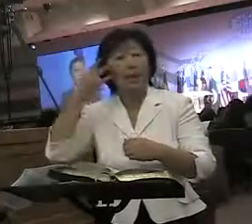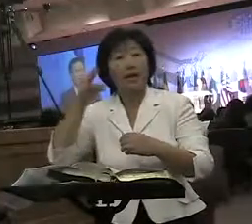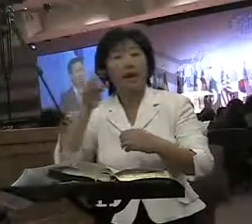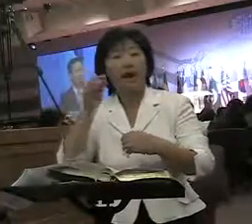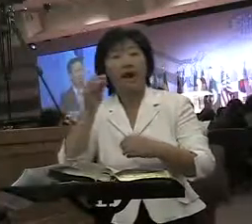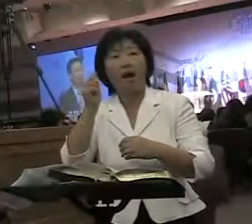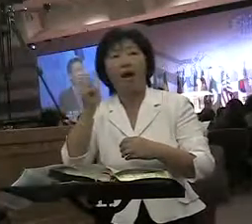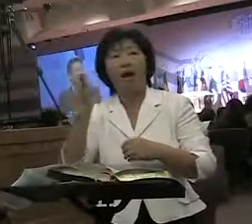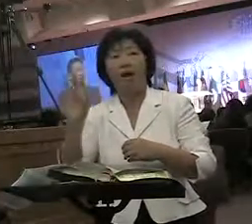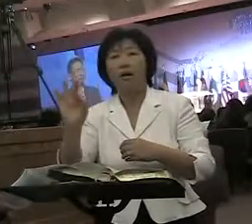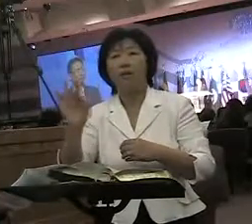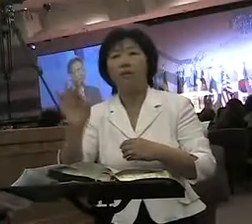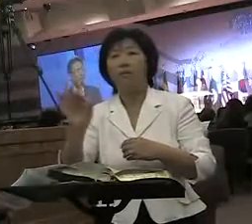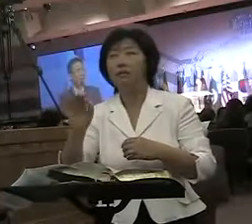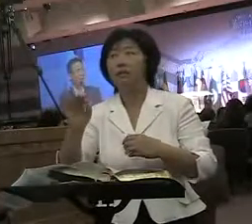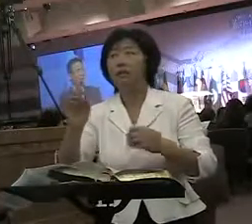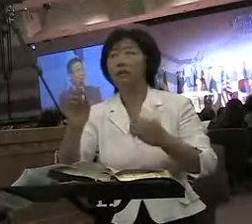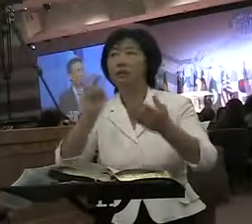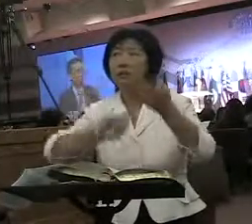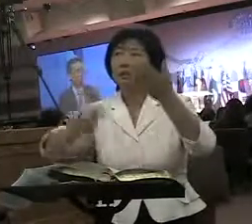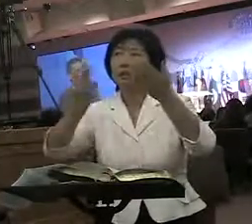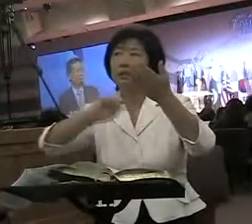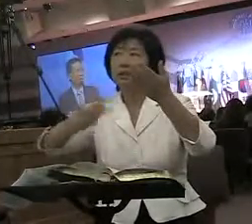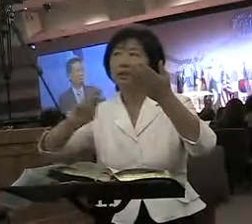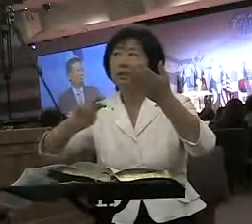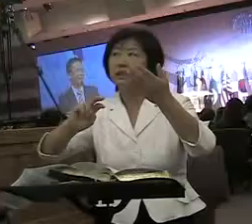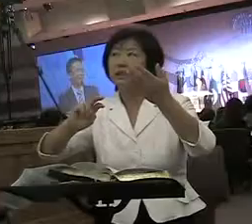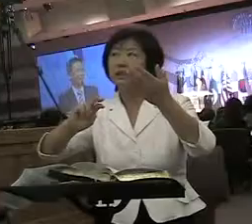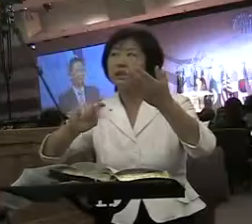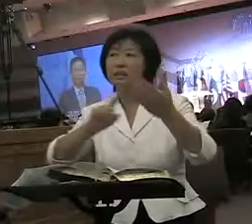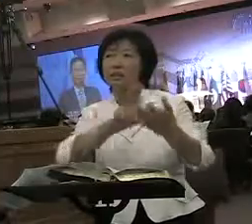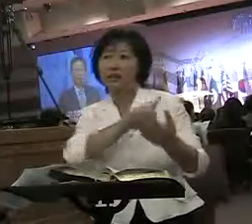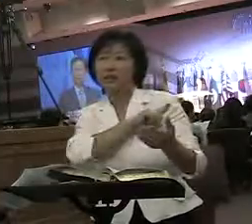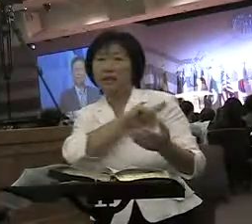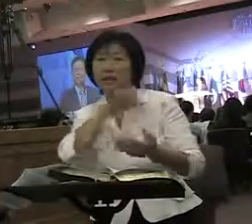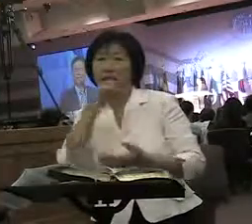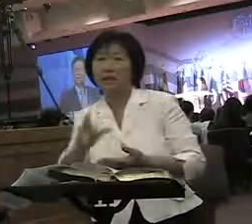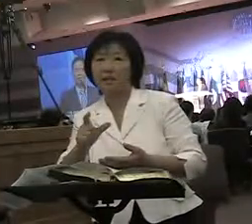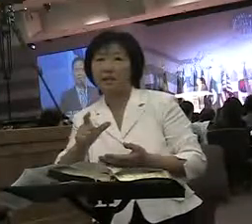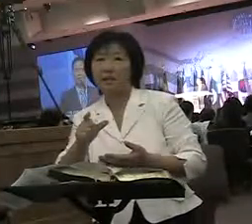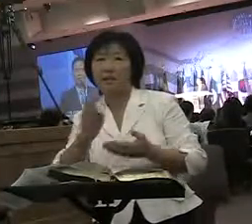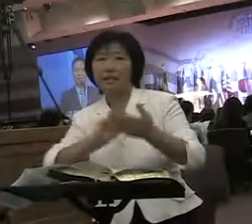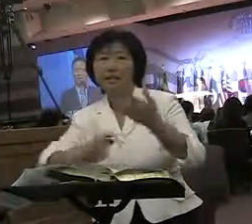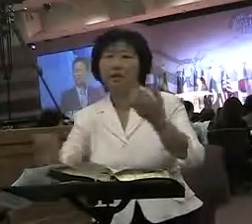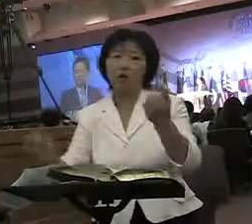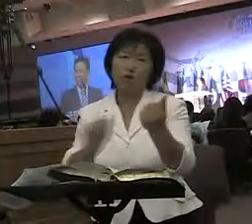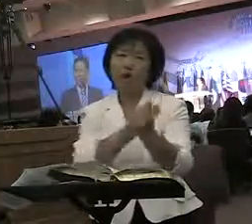연주회가 있습니다. 제가 볼 때 역대 가장 파워풀한